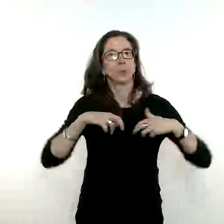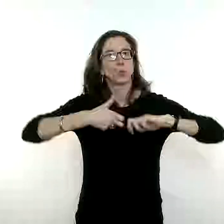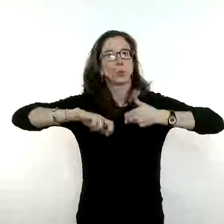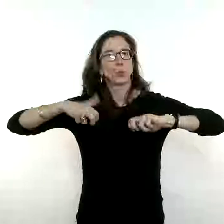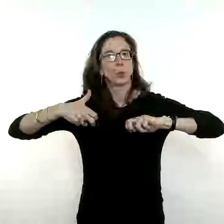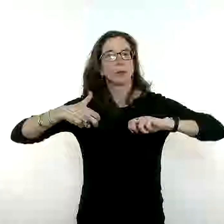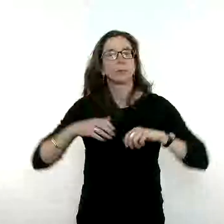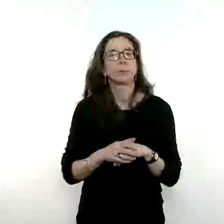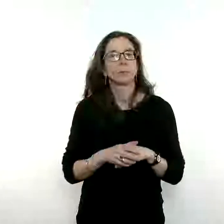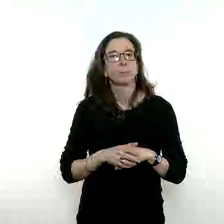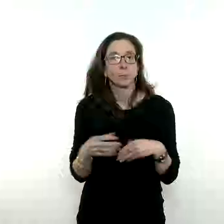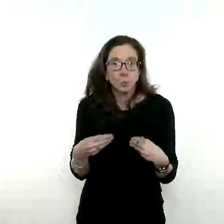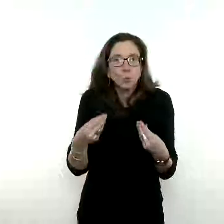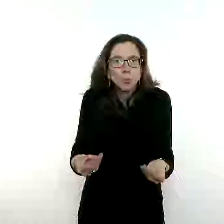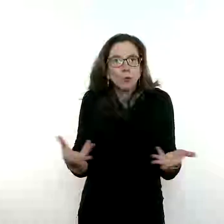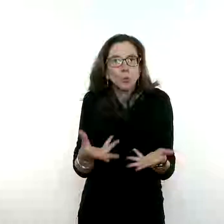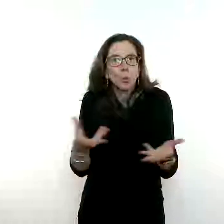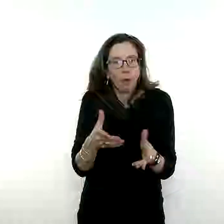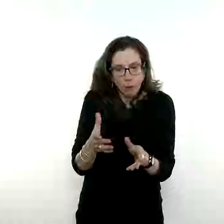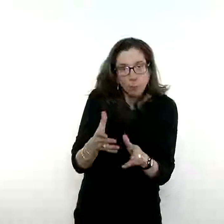permis l'élaboration de ce produit.